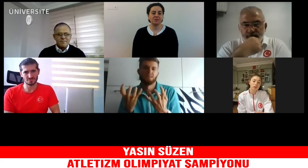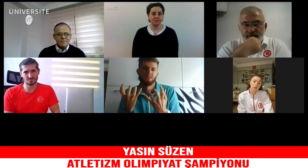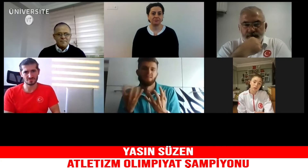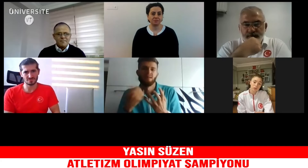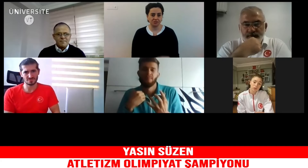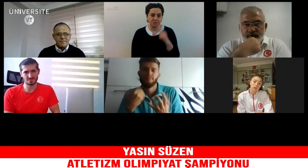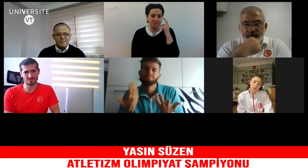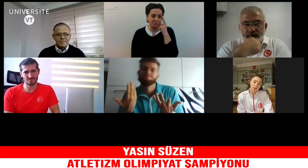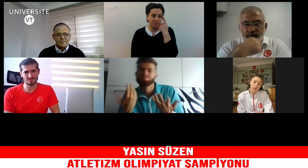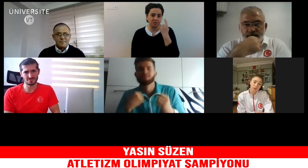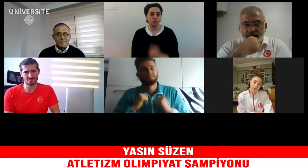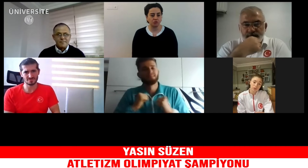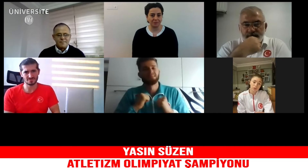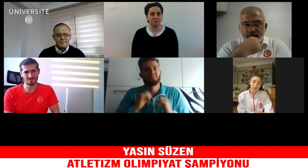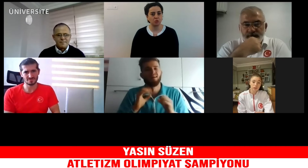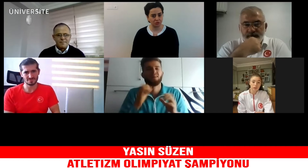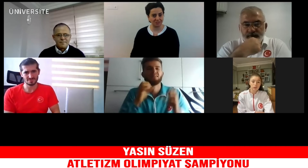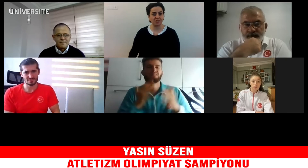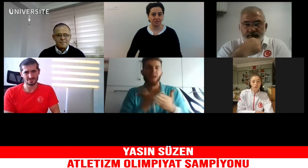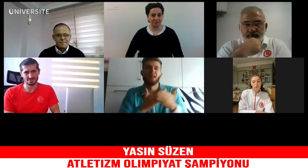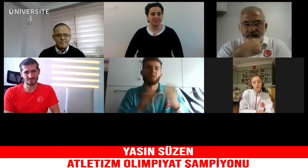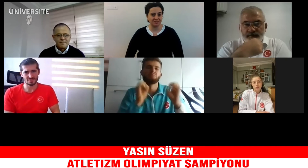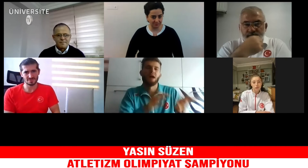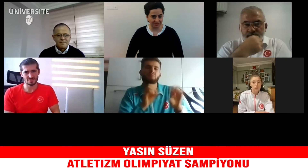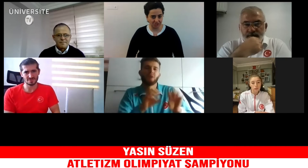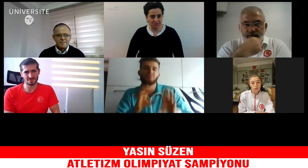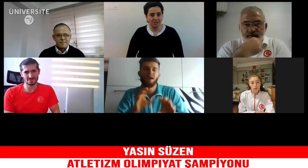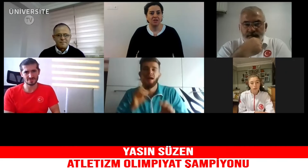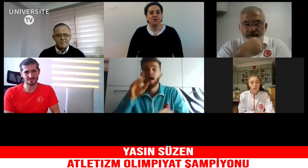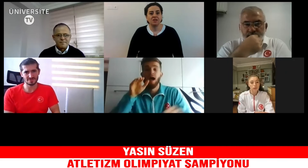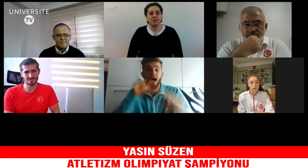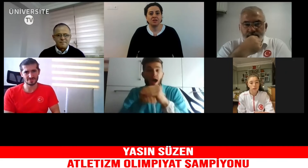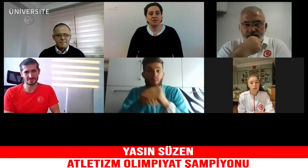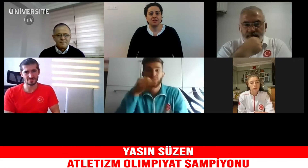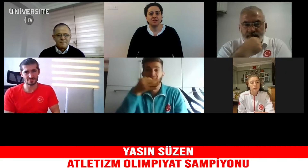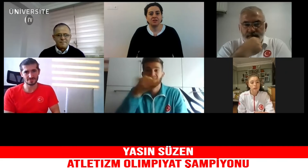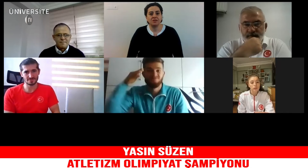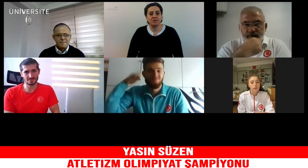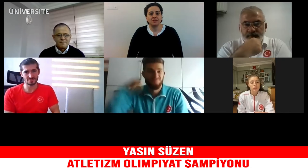antrenmanlarımla çalışmayı bir arada götüremedim. Çok ciddi anlamda asıldığımız için.